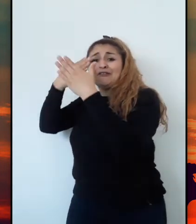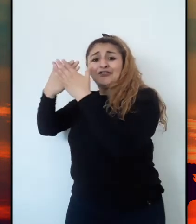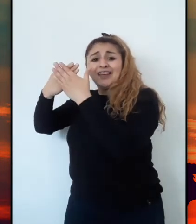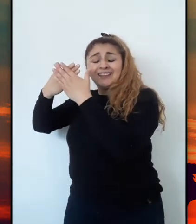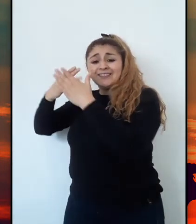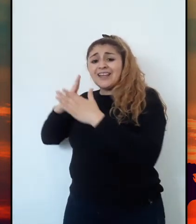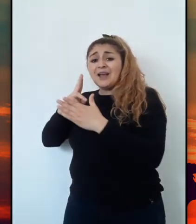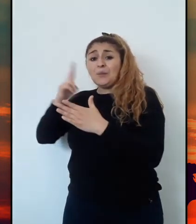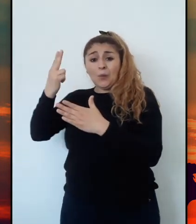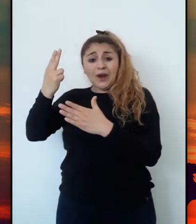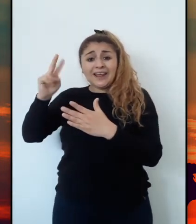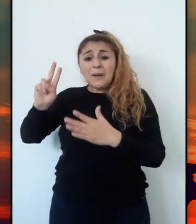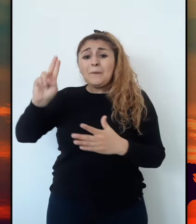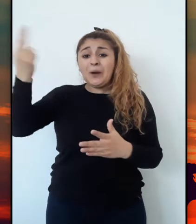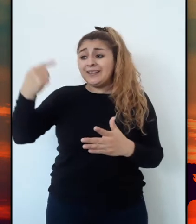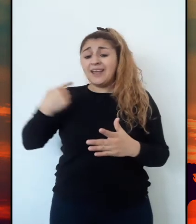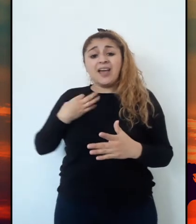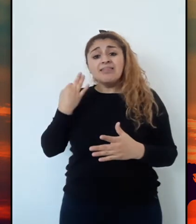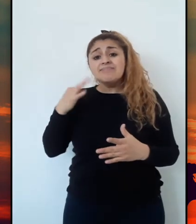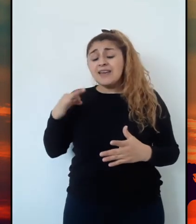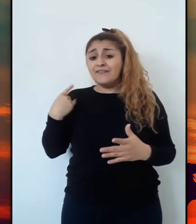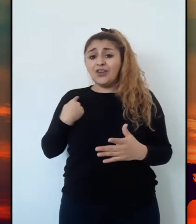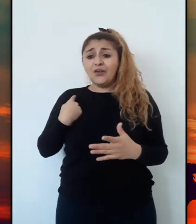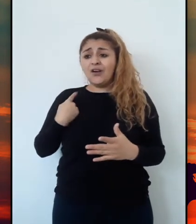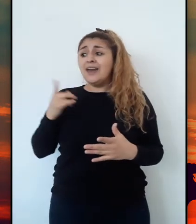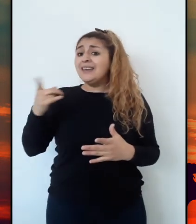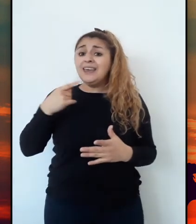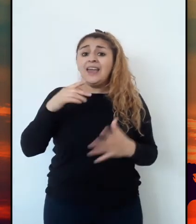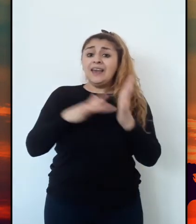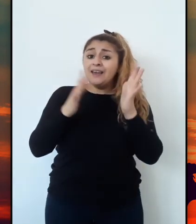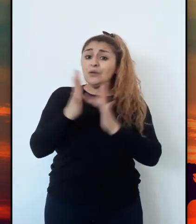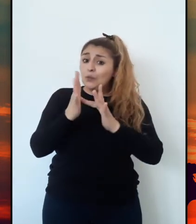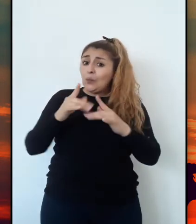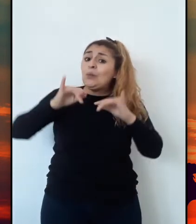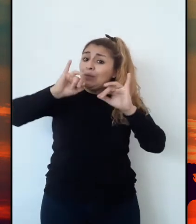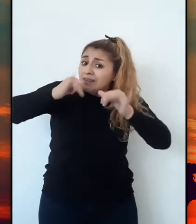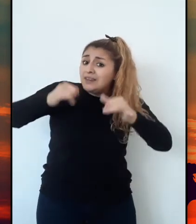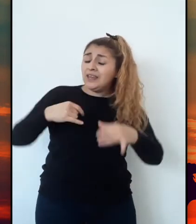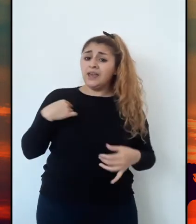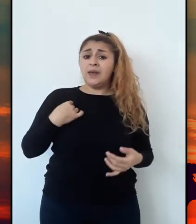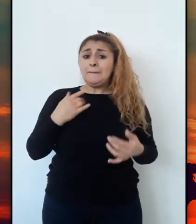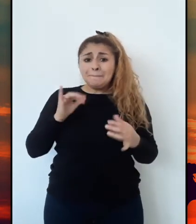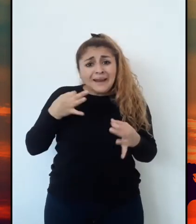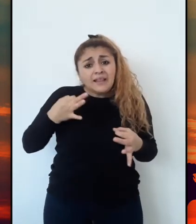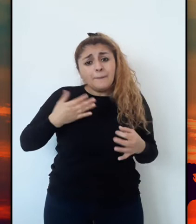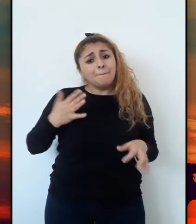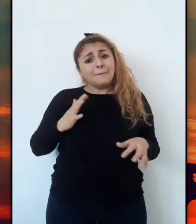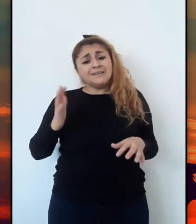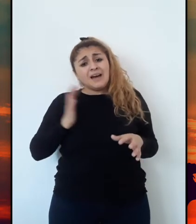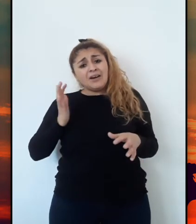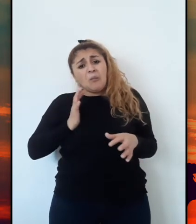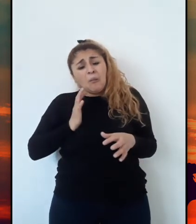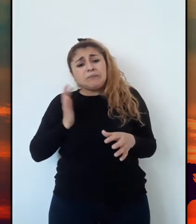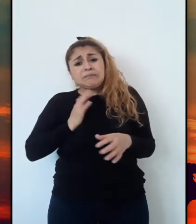haga lo que yo quiera, mais ce que tu veux, pero sino lo que tú quieras. El libro aux Hébreux dit, el libro